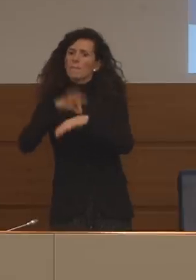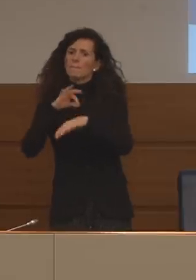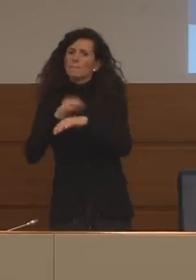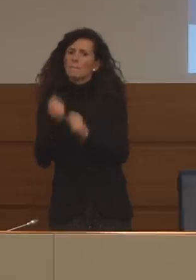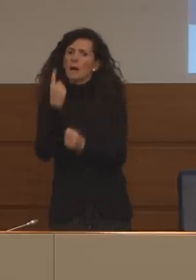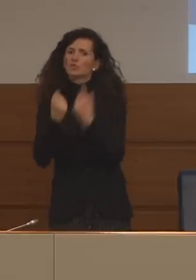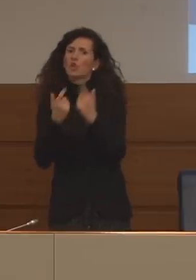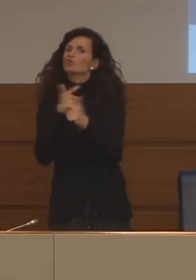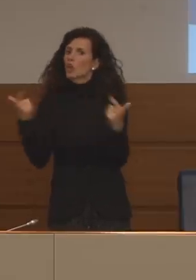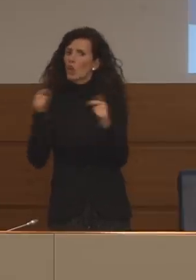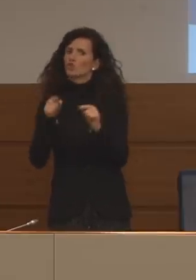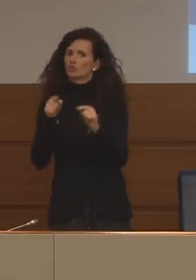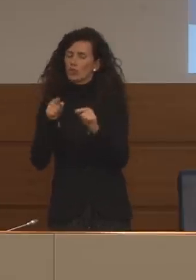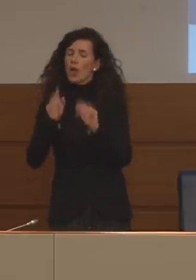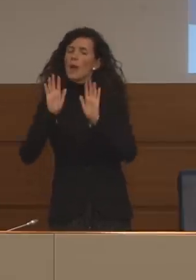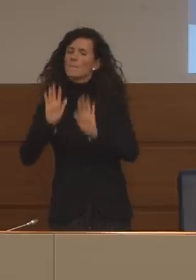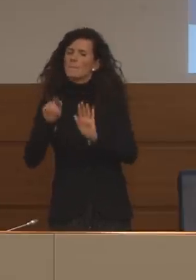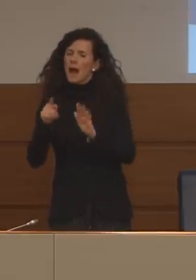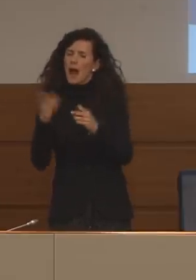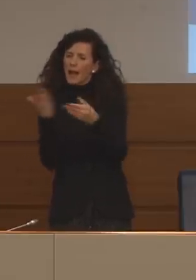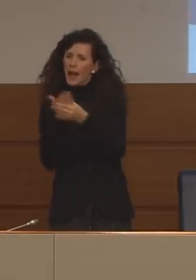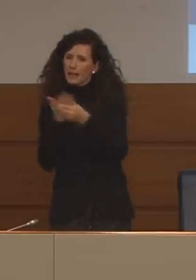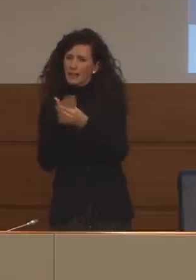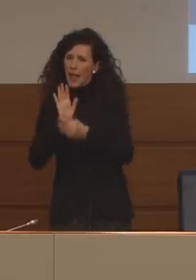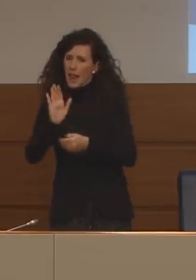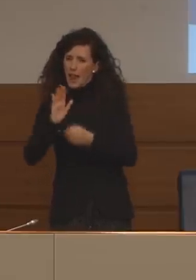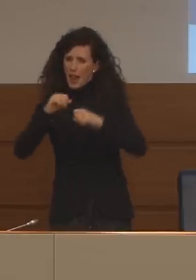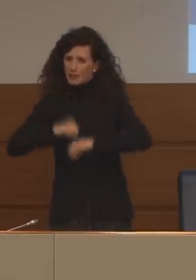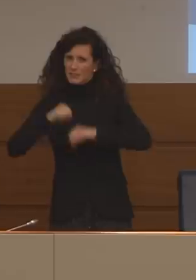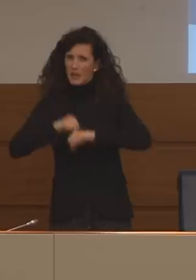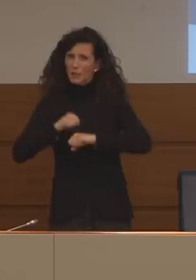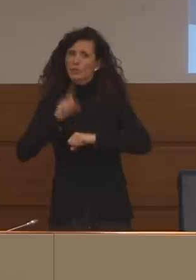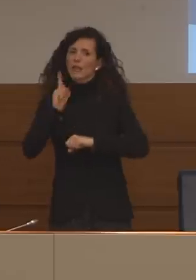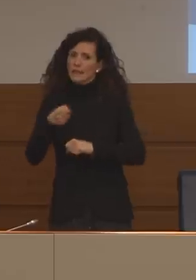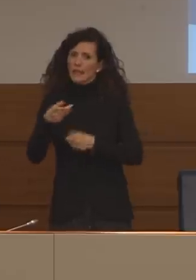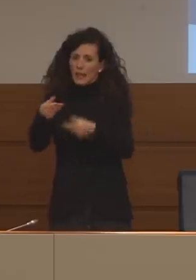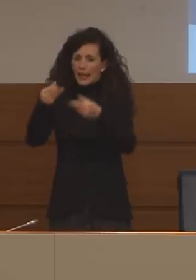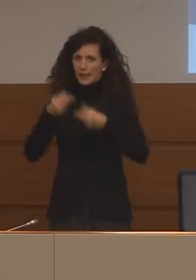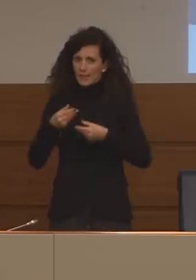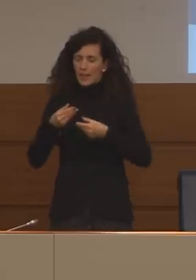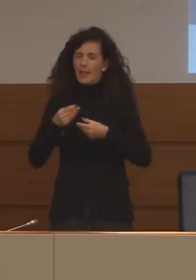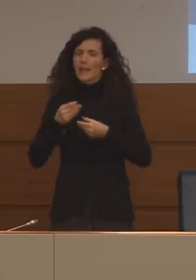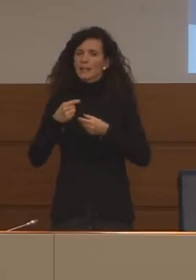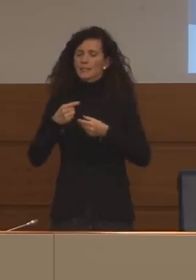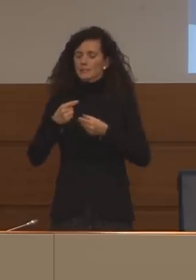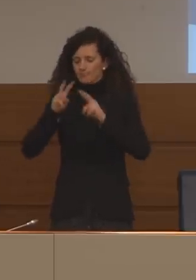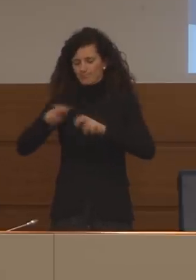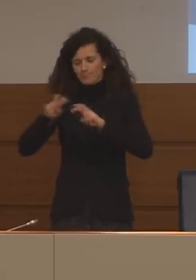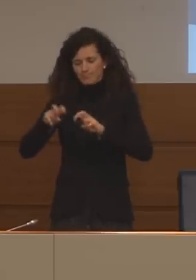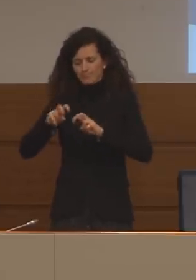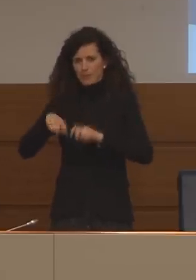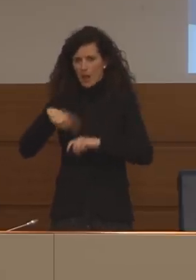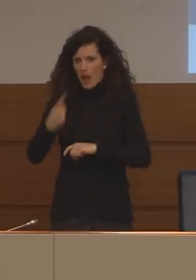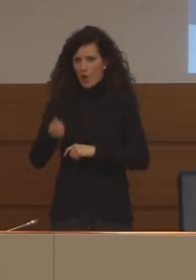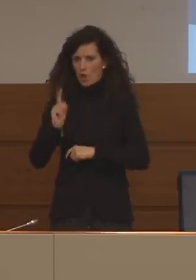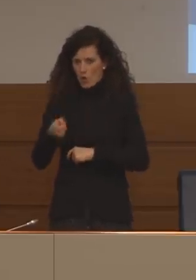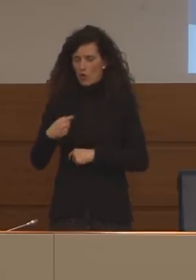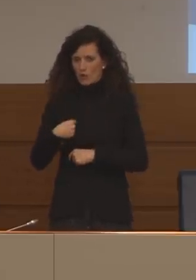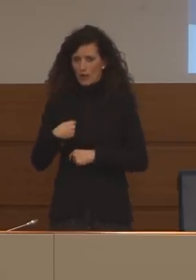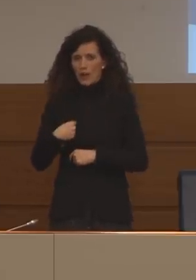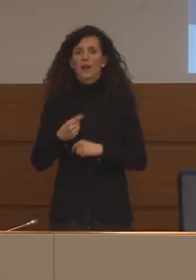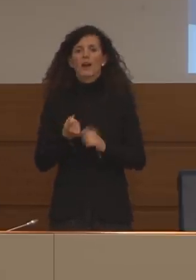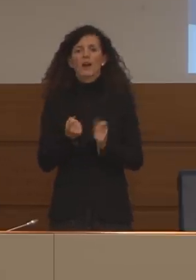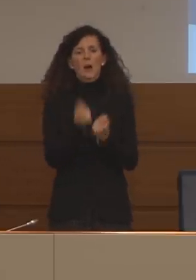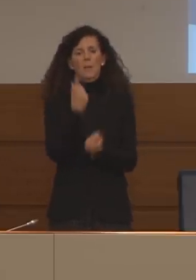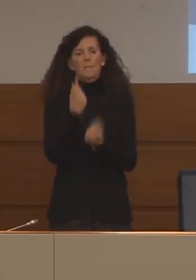ma sono cartelle cliniche che dobbiamo ancora ricevere ed analizzare in dettaglio le patologie più